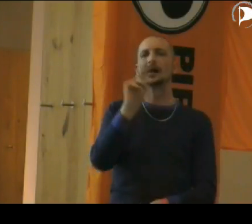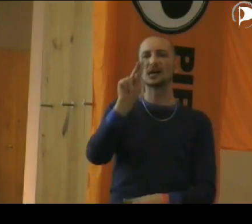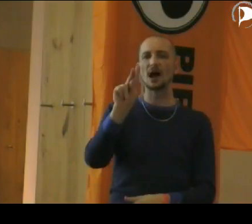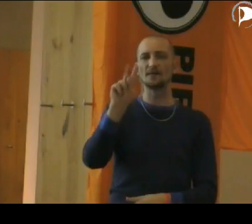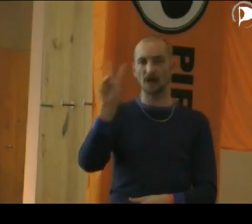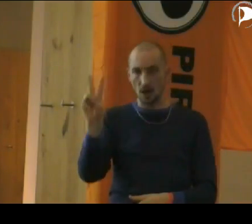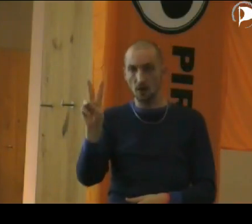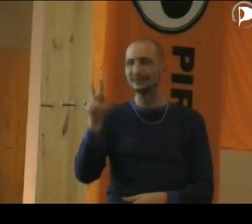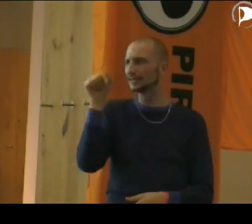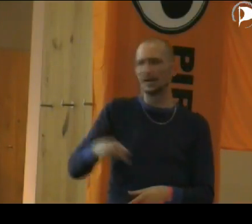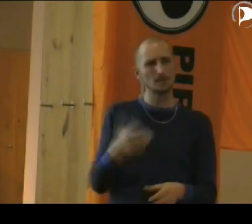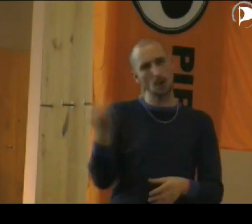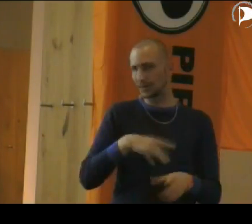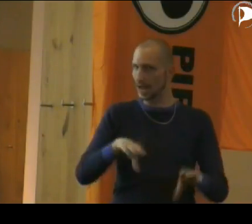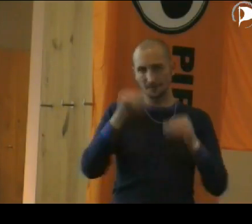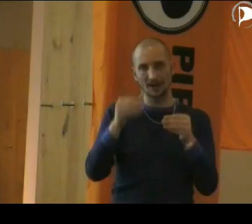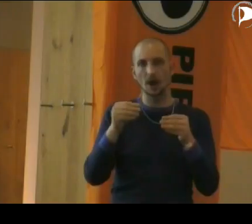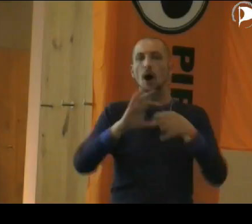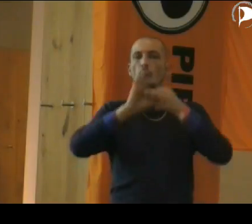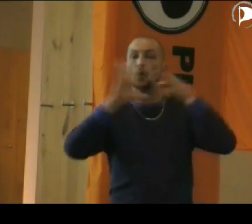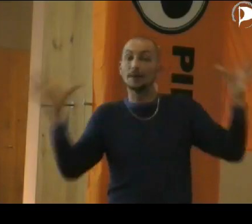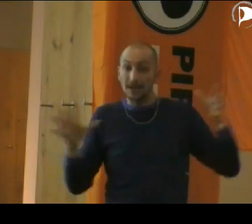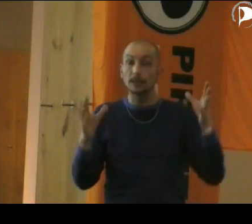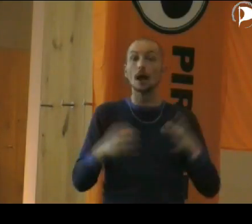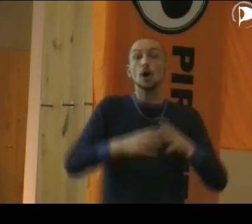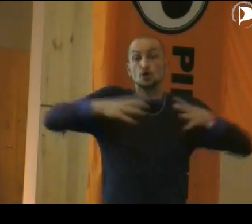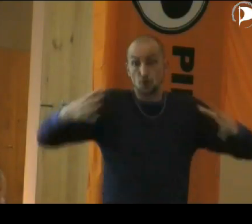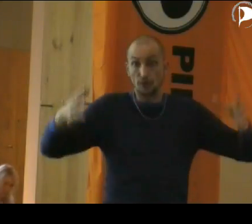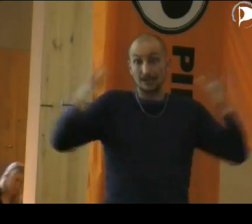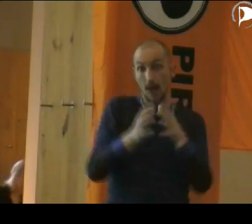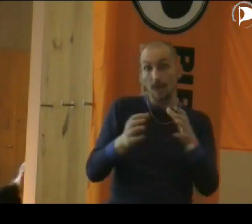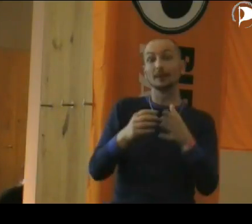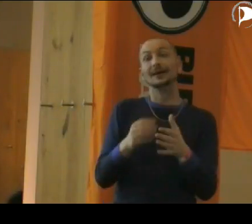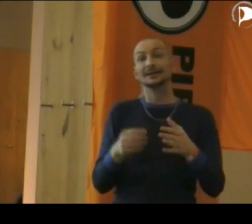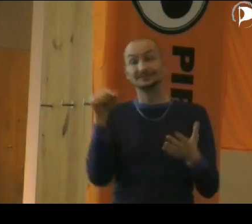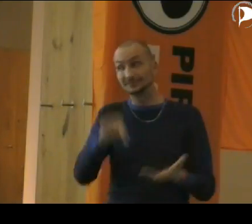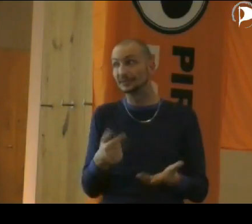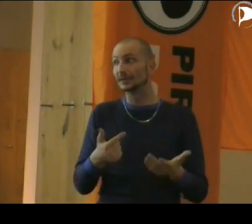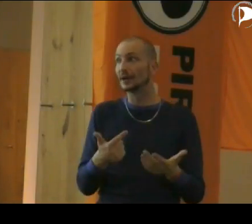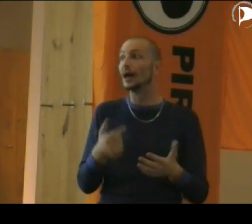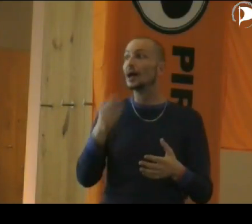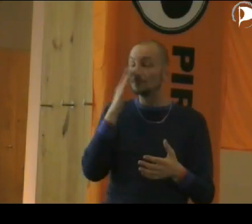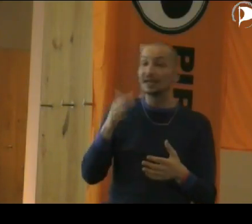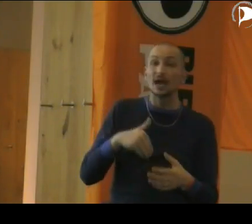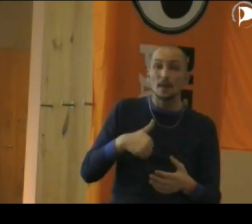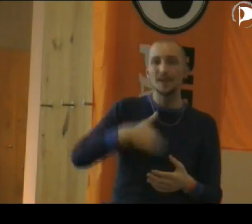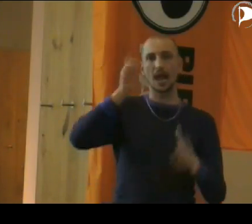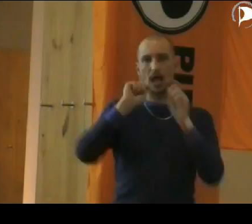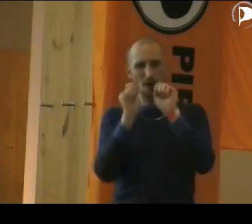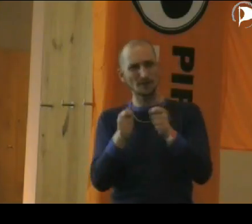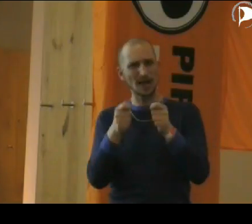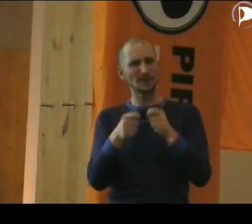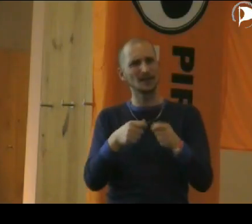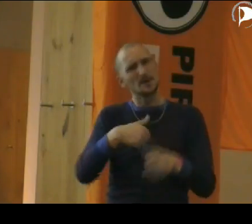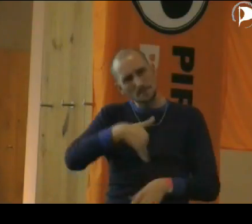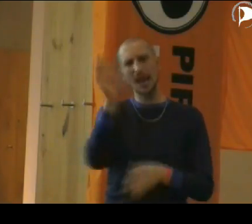das gilt übrigens unabhängig sondern größere player und ein kaffeehaus hat nicht mehr aufgaben je mehr mitglieder hat das ist ein